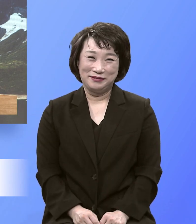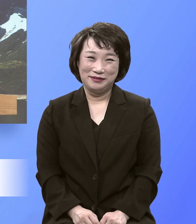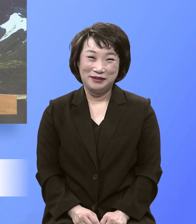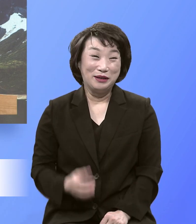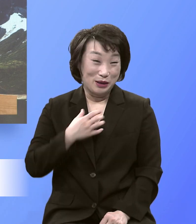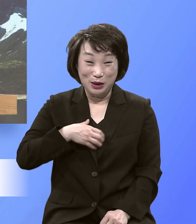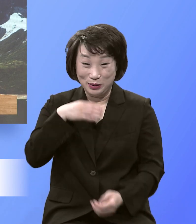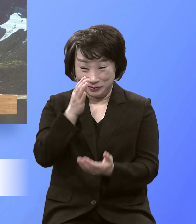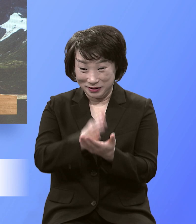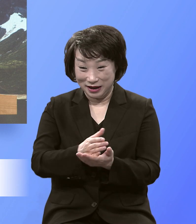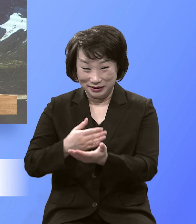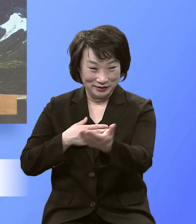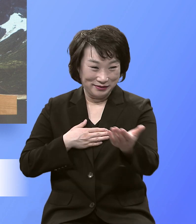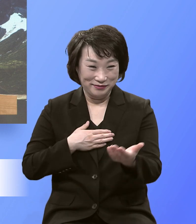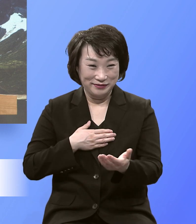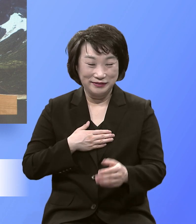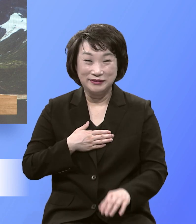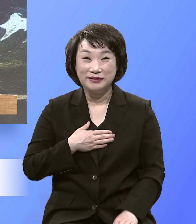걱정하지 말래.